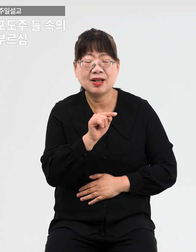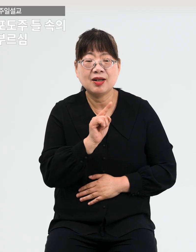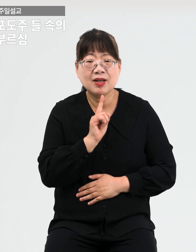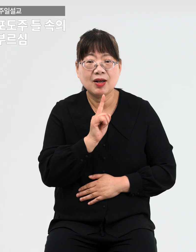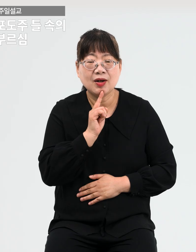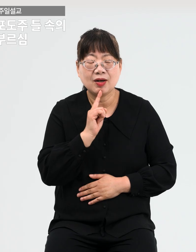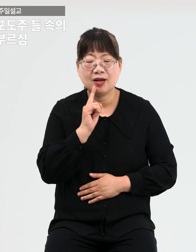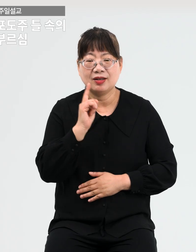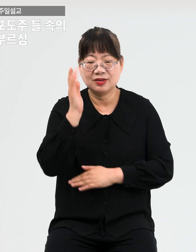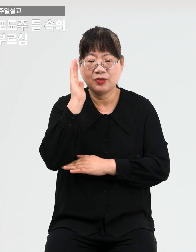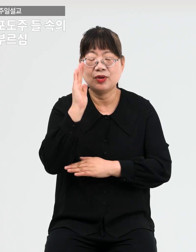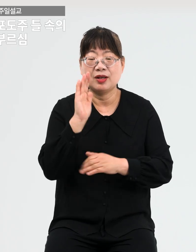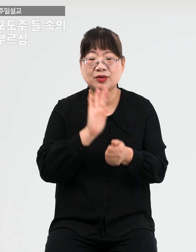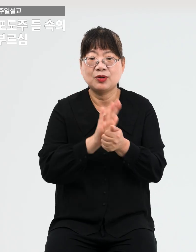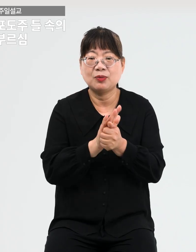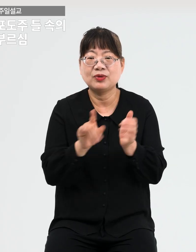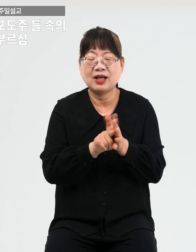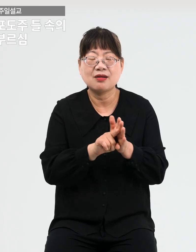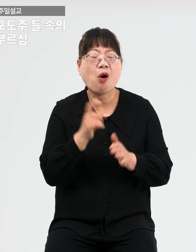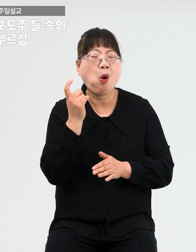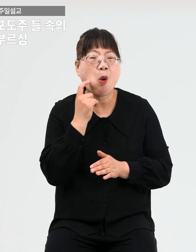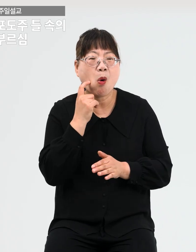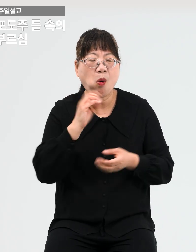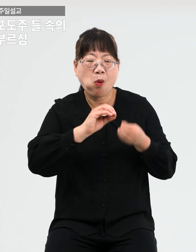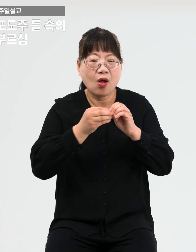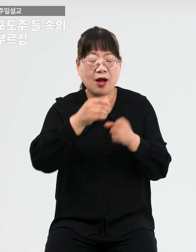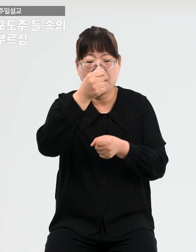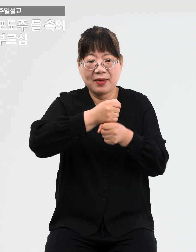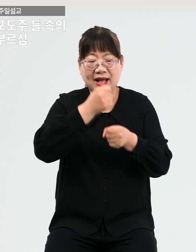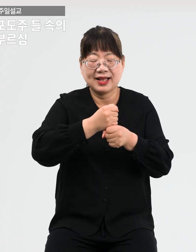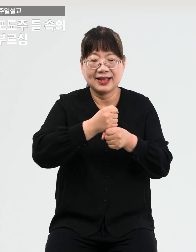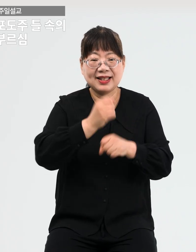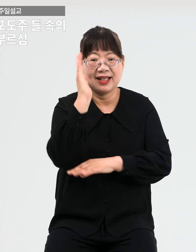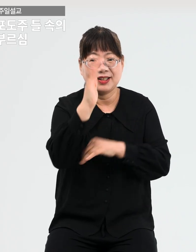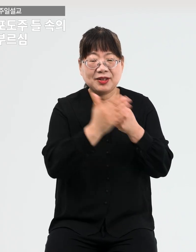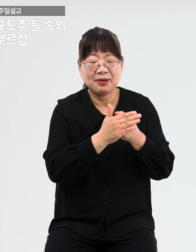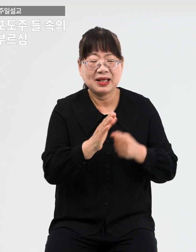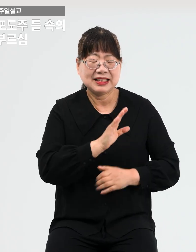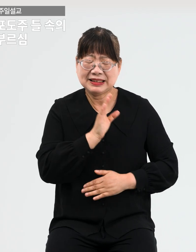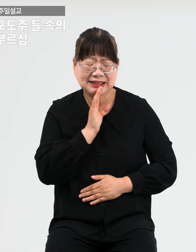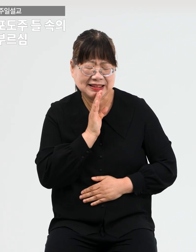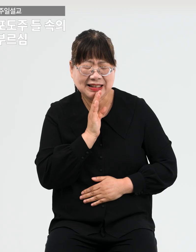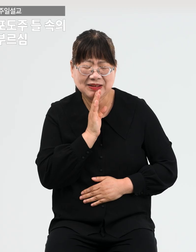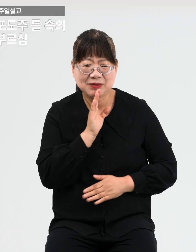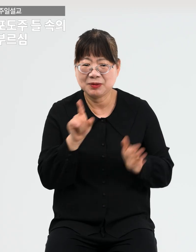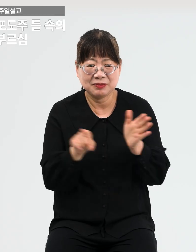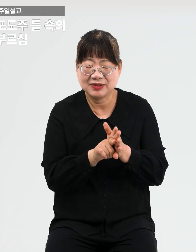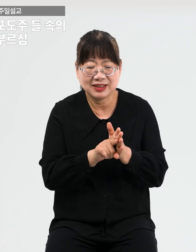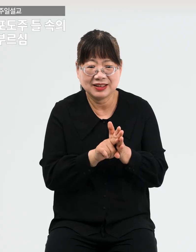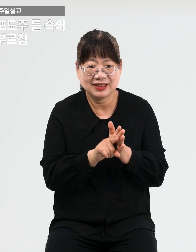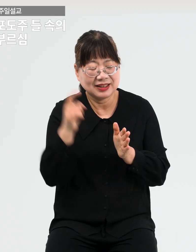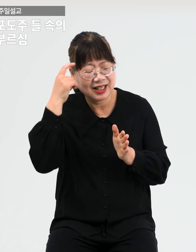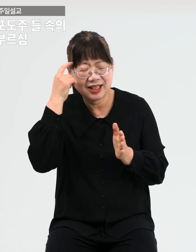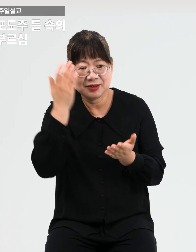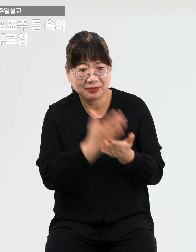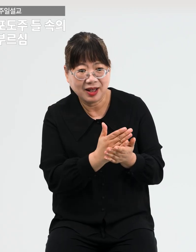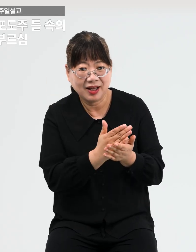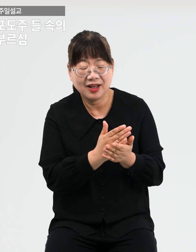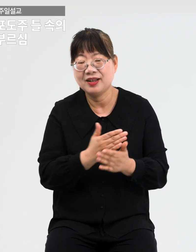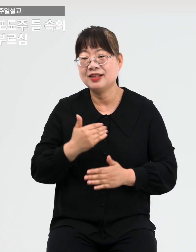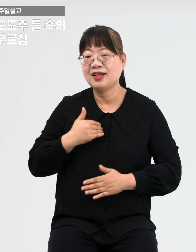설교의 도움을 위해서 가상으로 만든 얘기니까 진짜로 듣지 마세요. 제가 어느